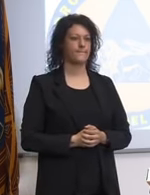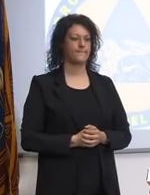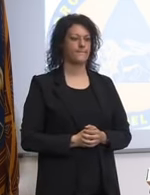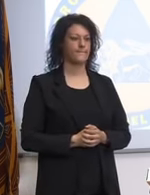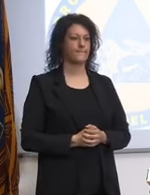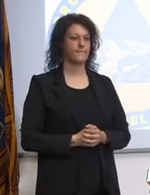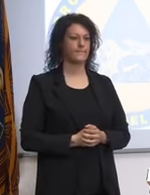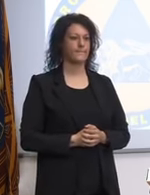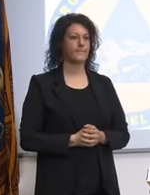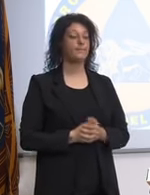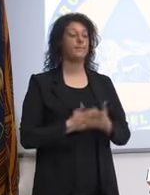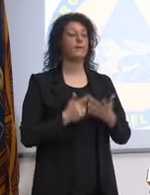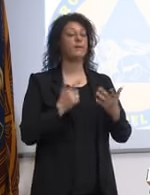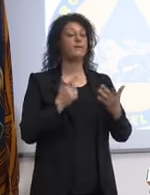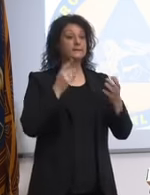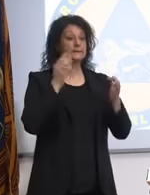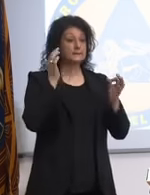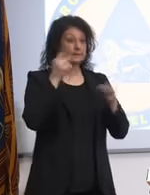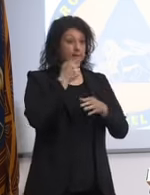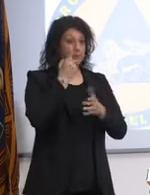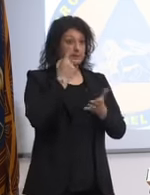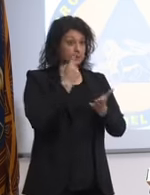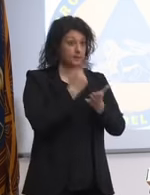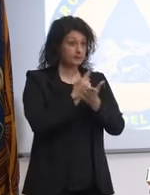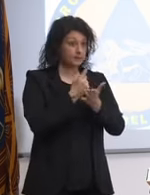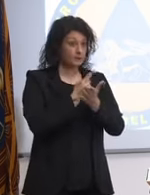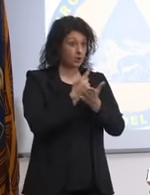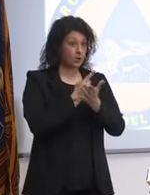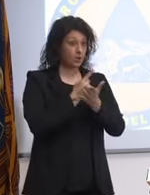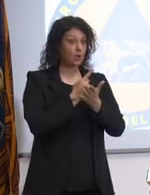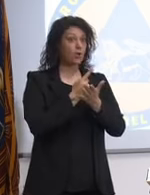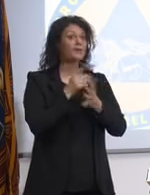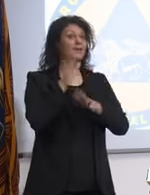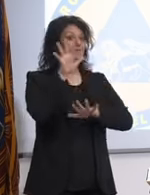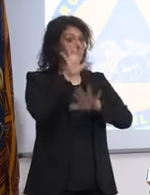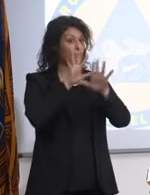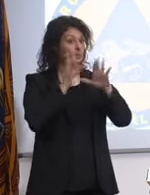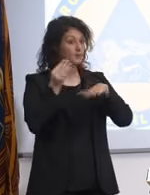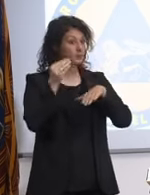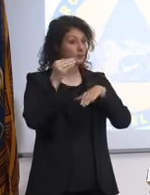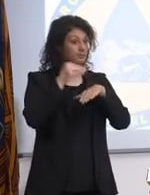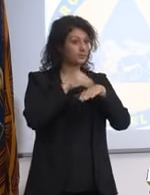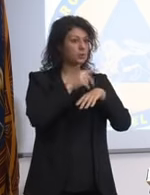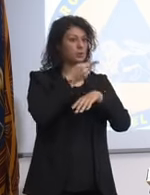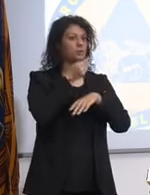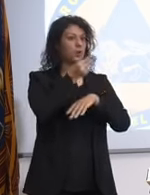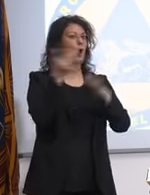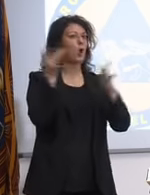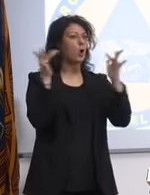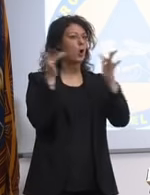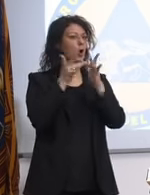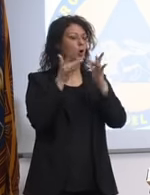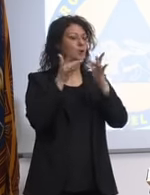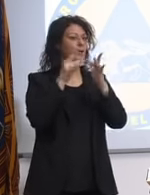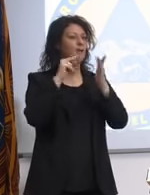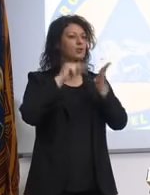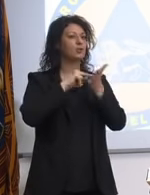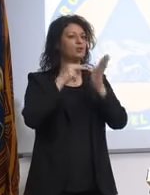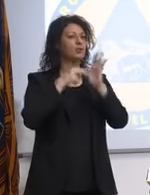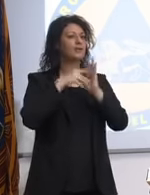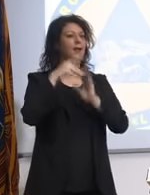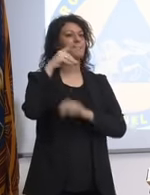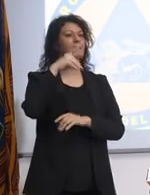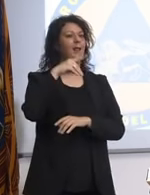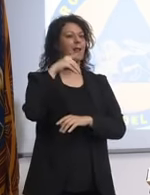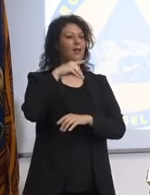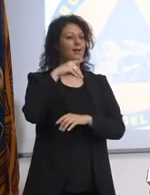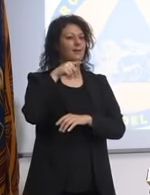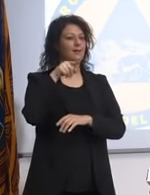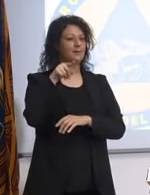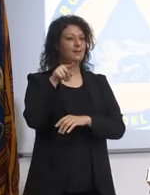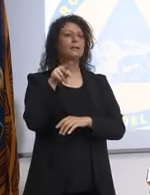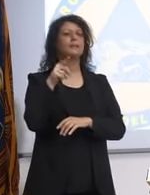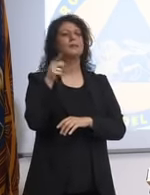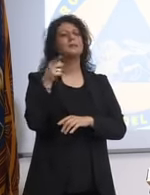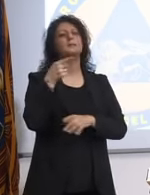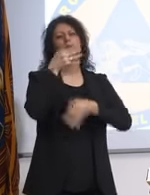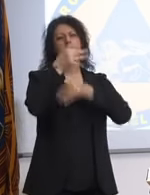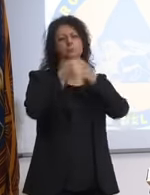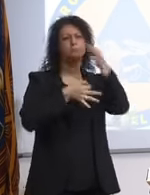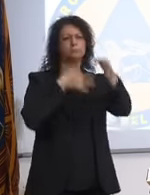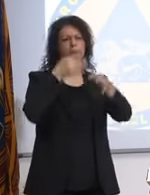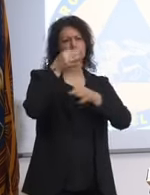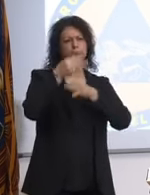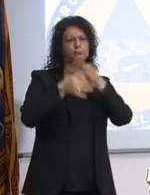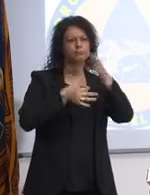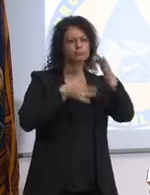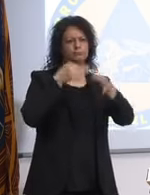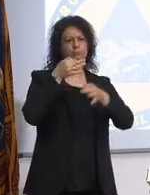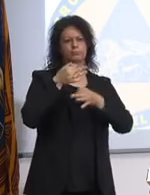Se vuoi ulteriori, ti metto in contatto con l'ingegnere Pellegrini, ma dopo la conferenza, e ti dà proprio anche gli